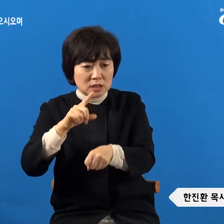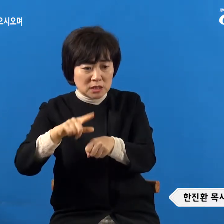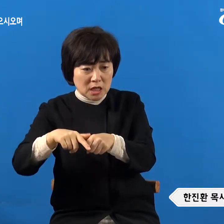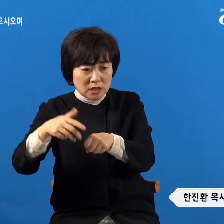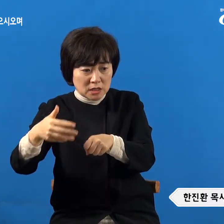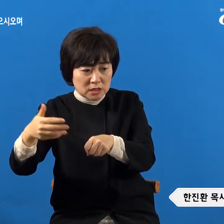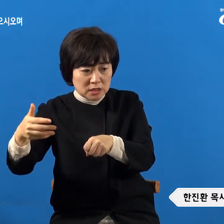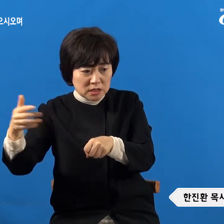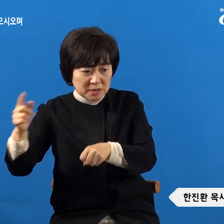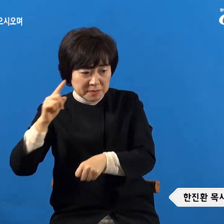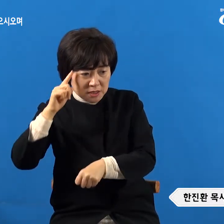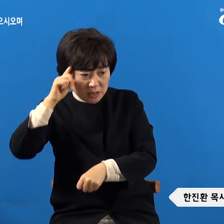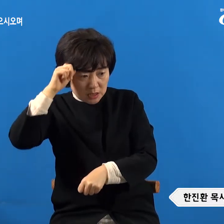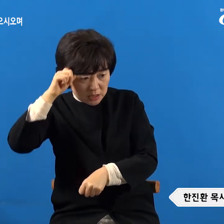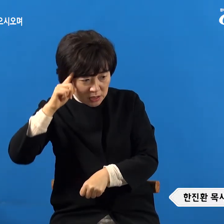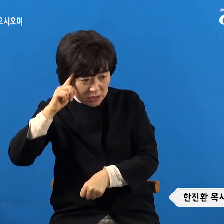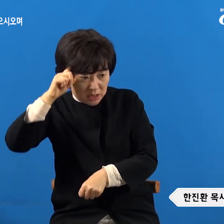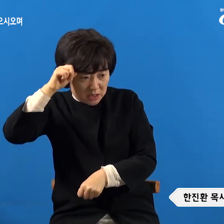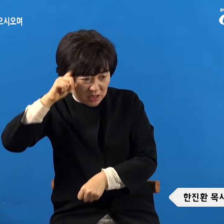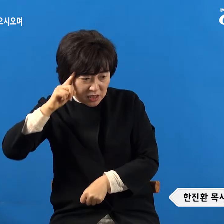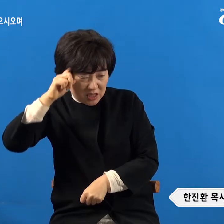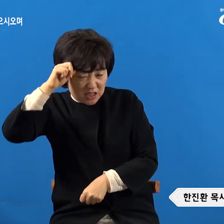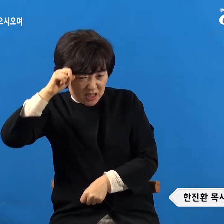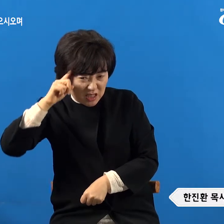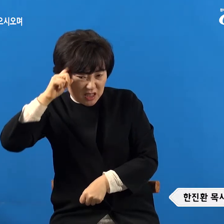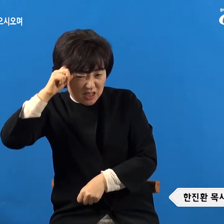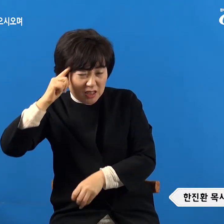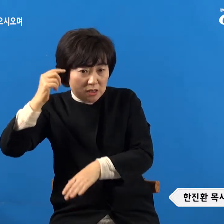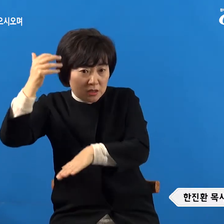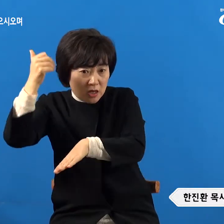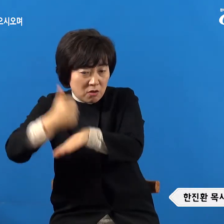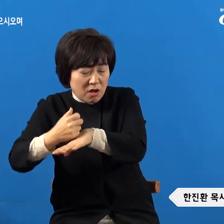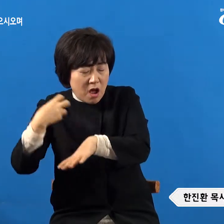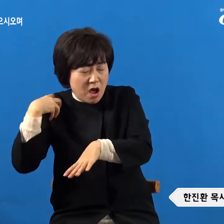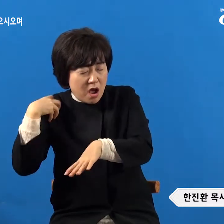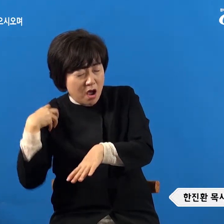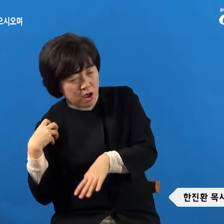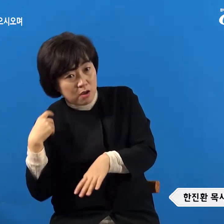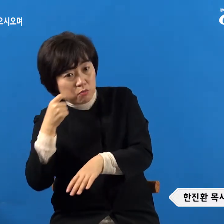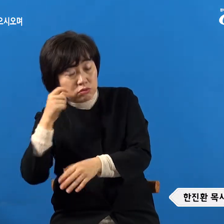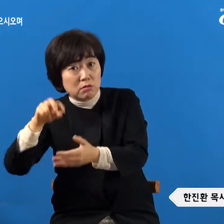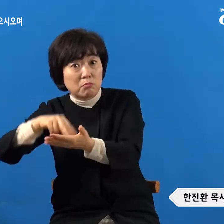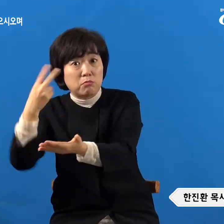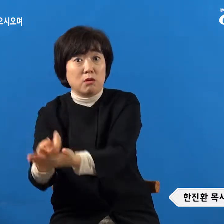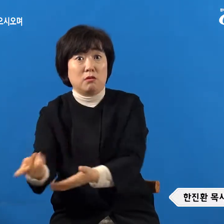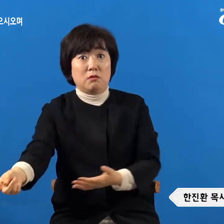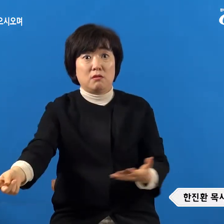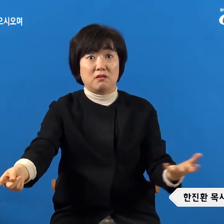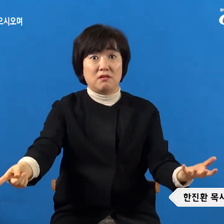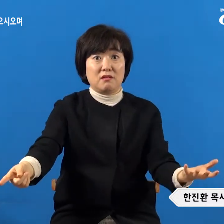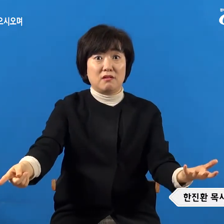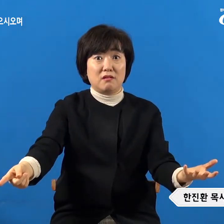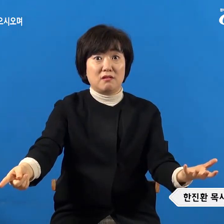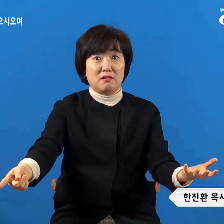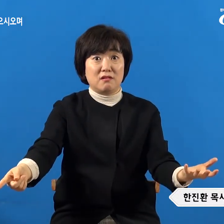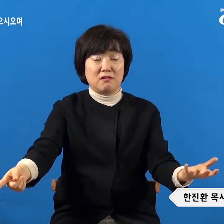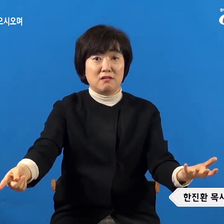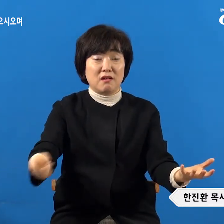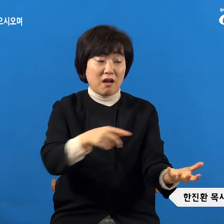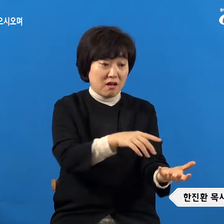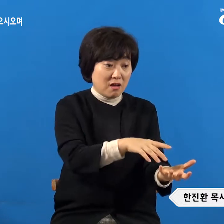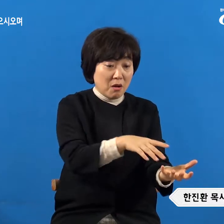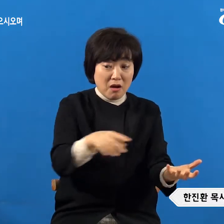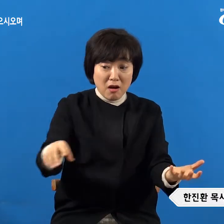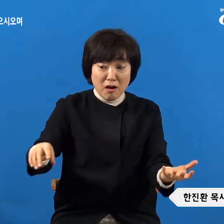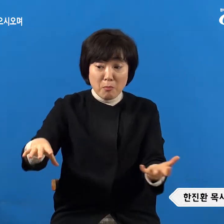시간이 흐르면서 그것이 이 증가를 하더니 결국은 감당을 못하고 자빠져 버렸다고 합니다.